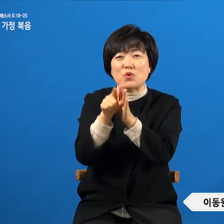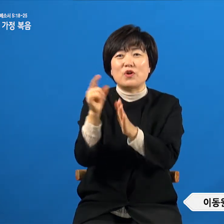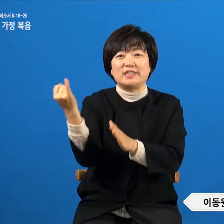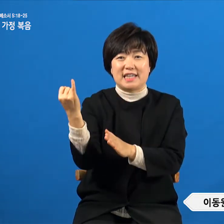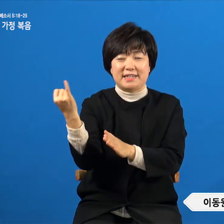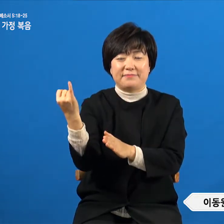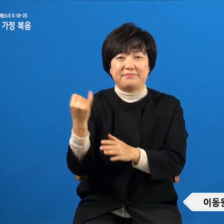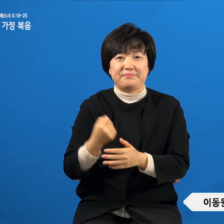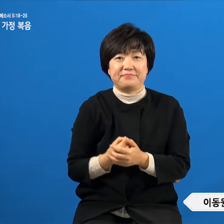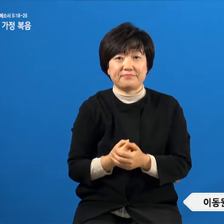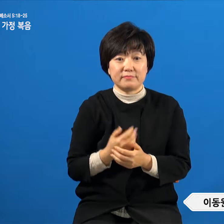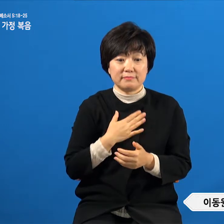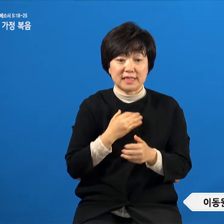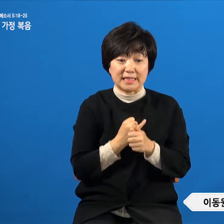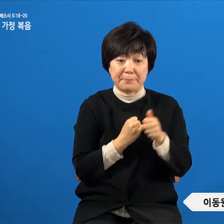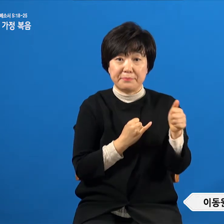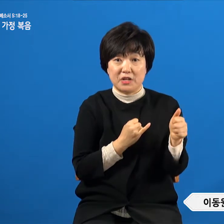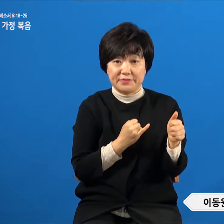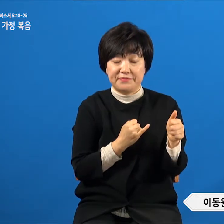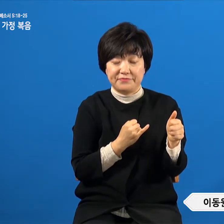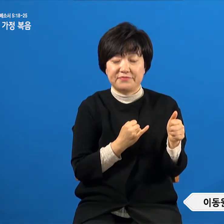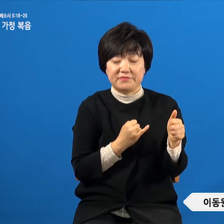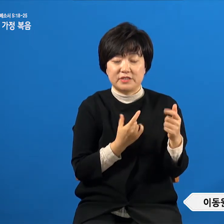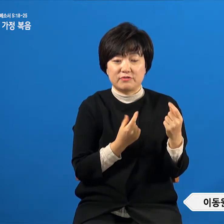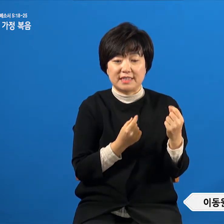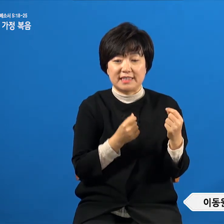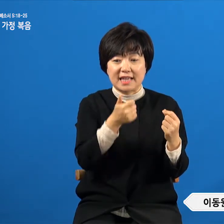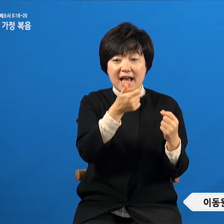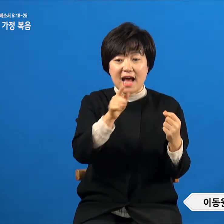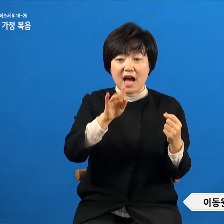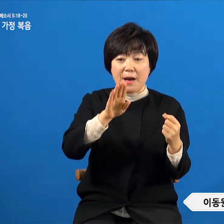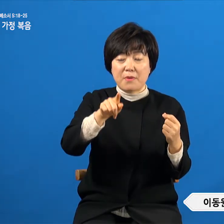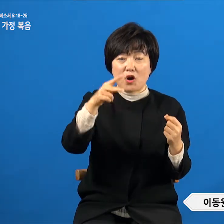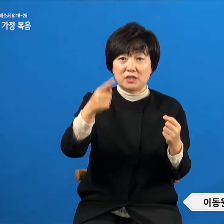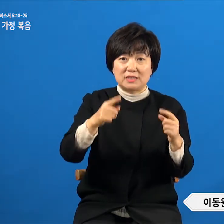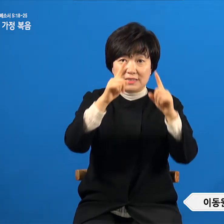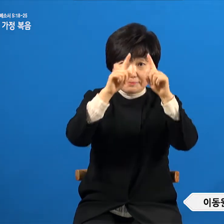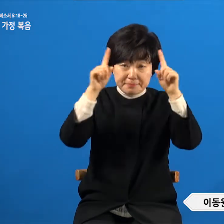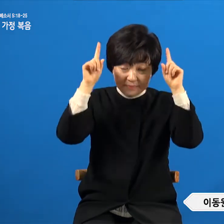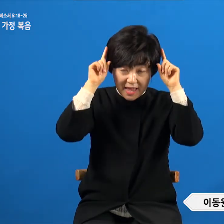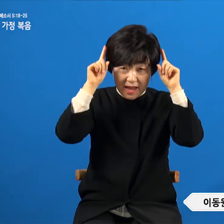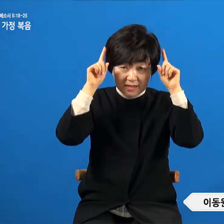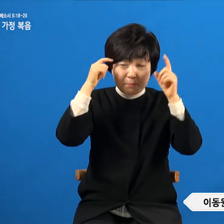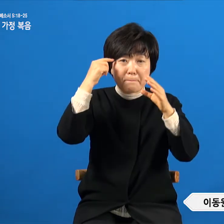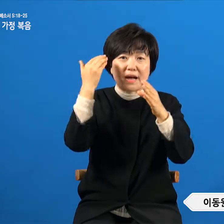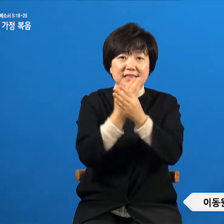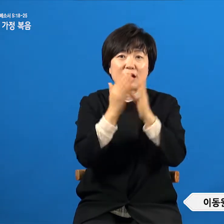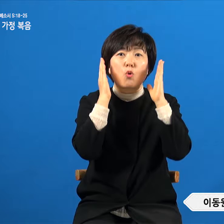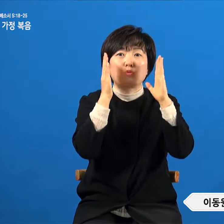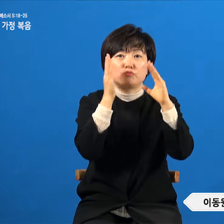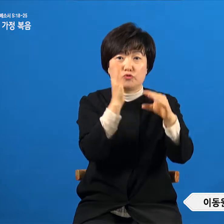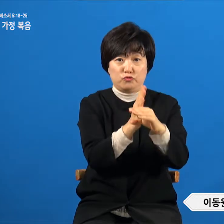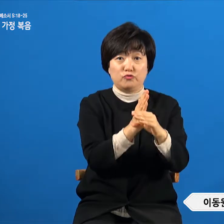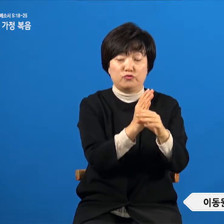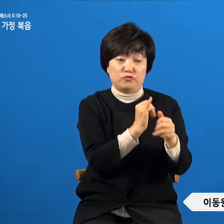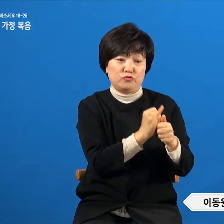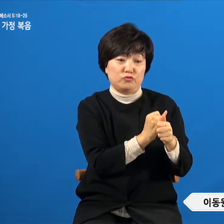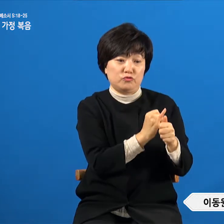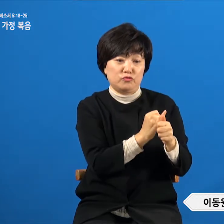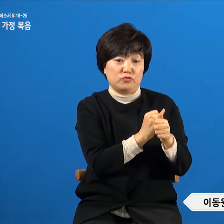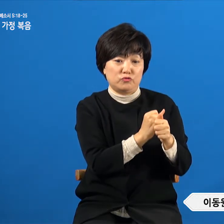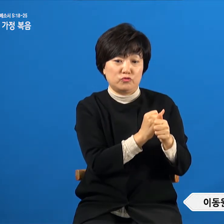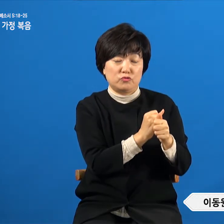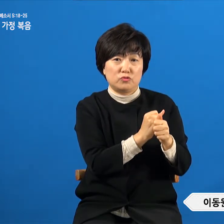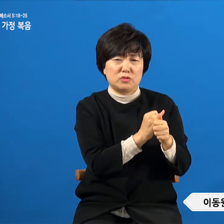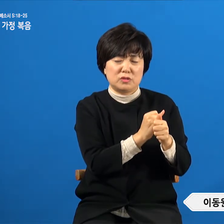여인의 간증이에요. 자기 남편과 함께 하버드에서 박사 과정을 하던 시절의 이야기입니다. 그때